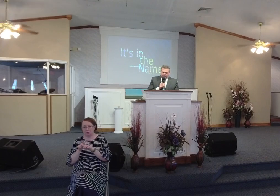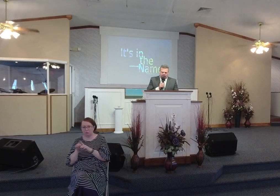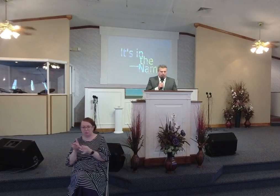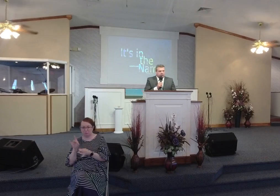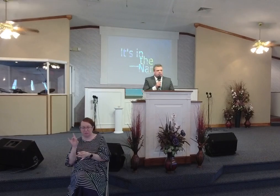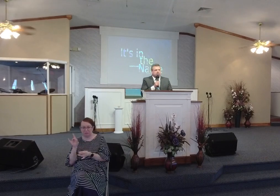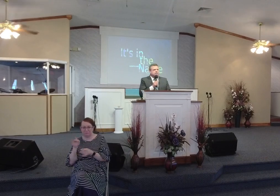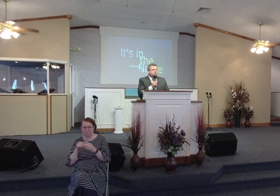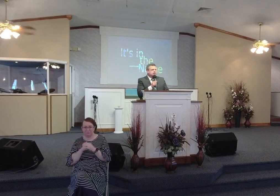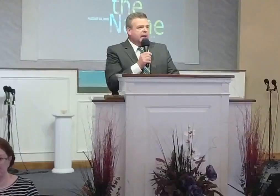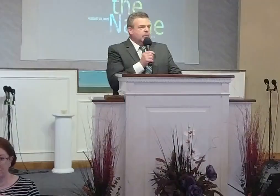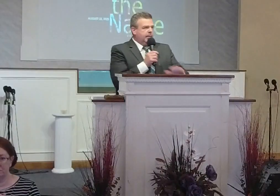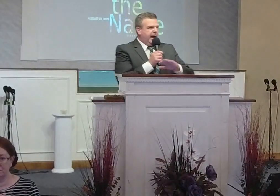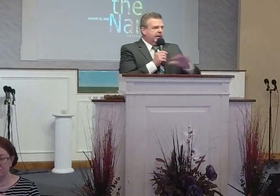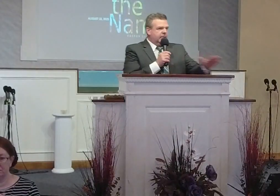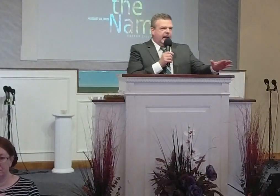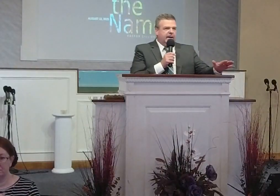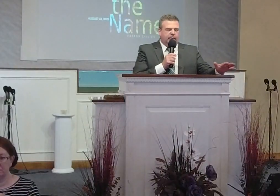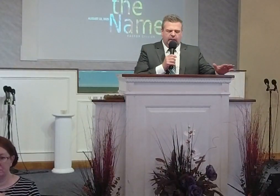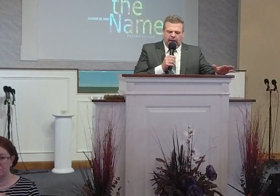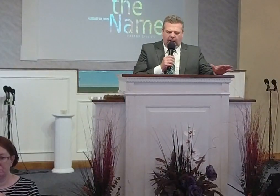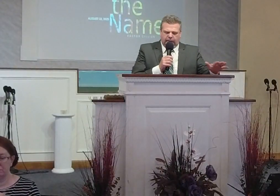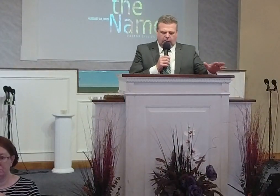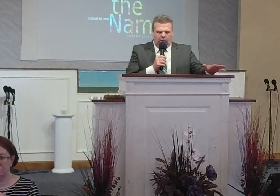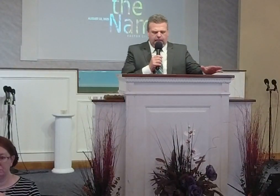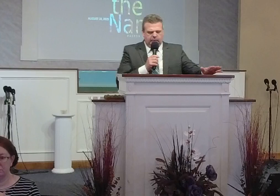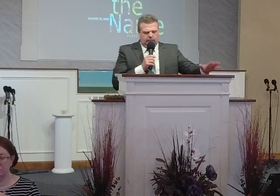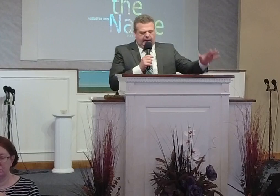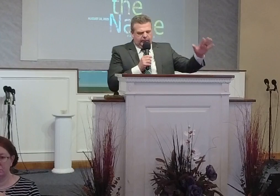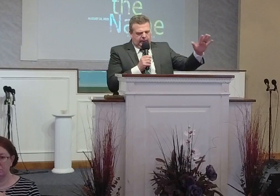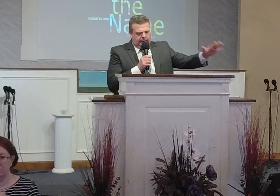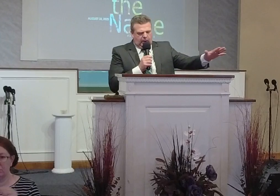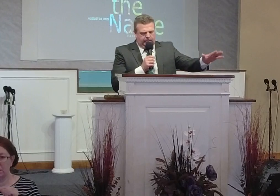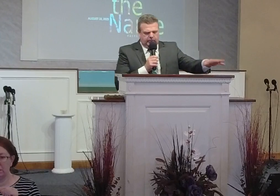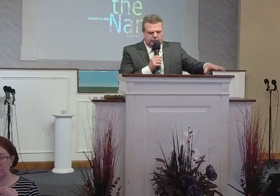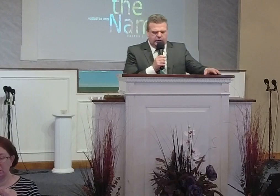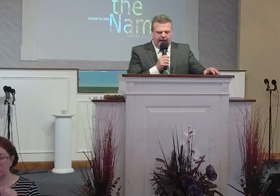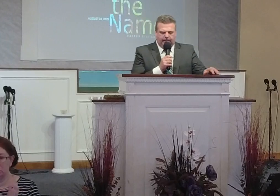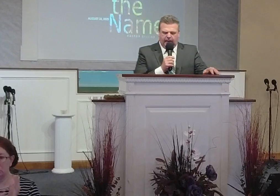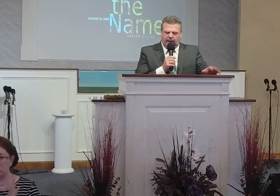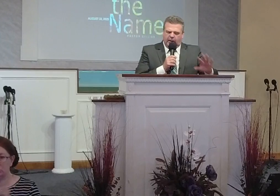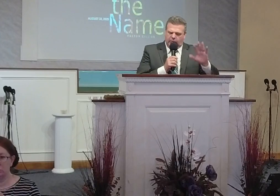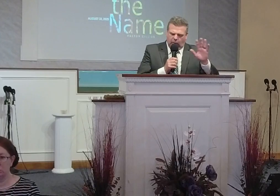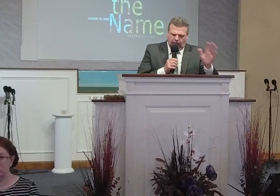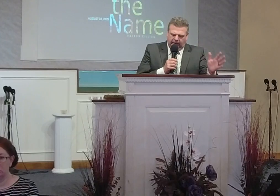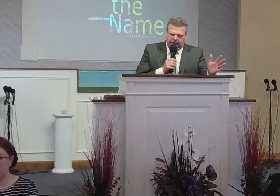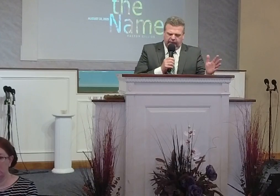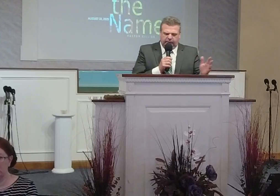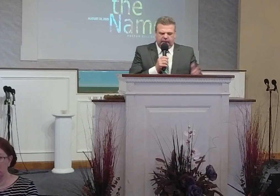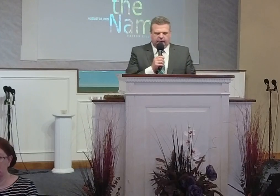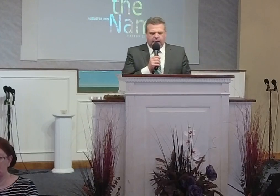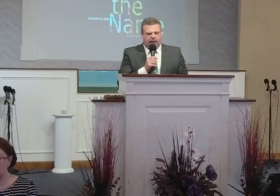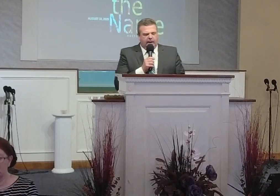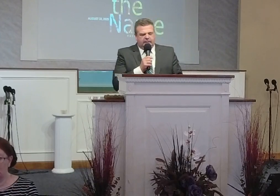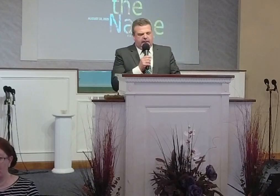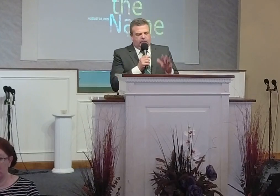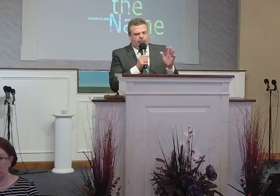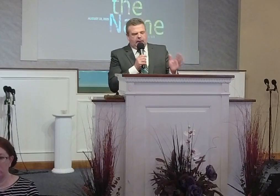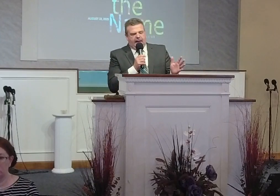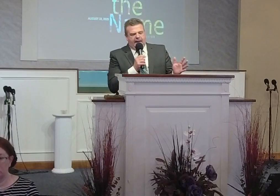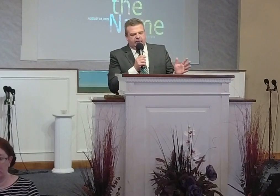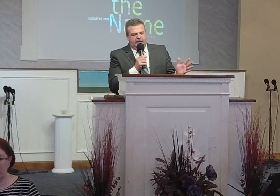carne, sino también en el espíritu. Si bien la mayoría nunca se dio cuenta, su vida siguió permaneciendo en la existencia normal